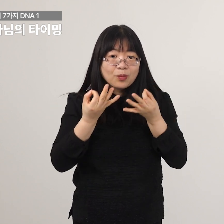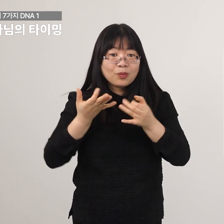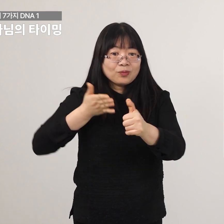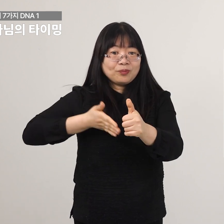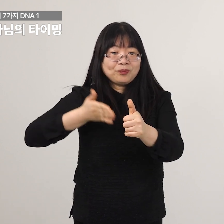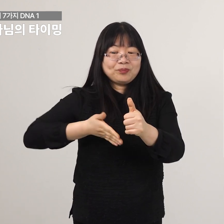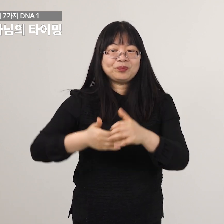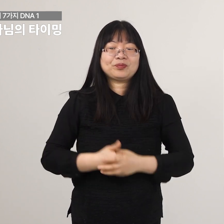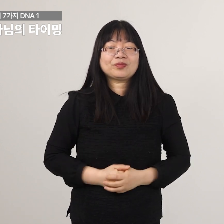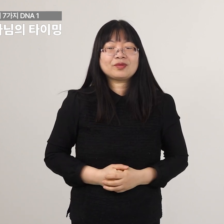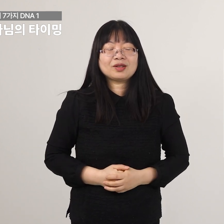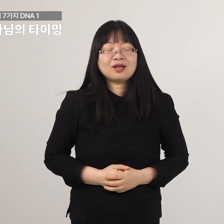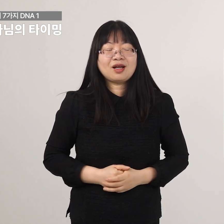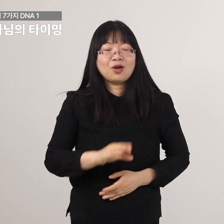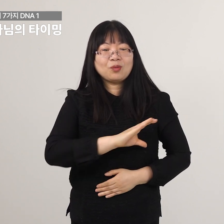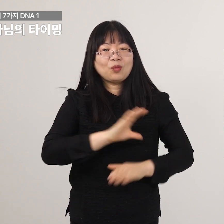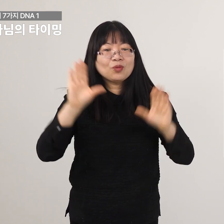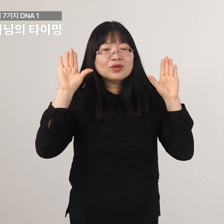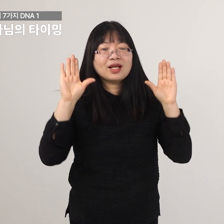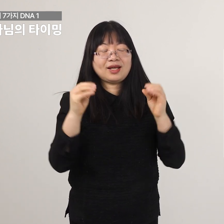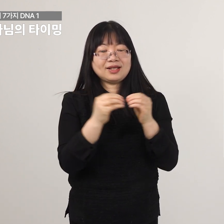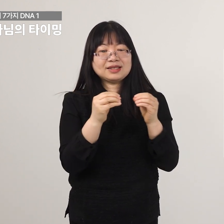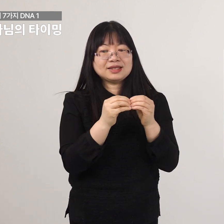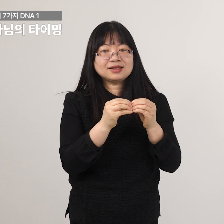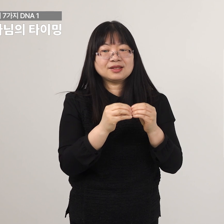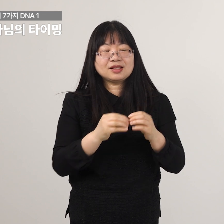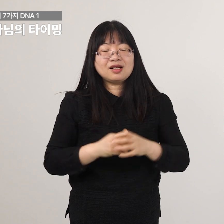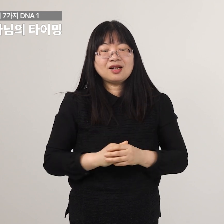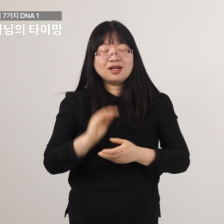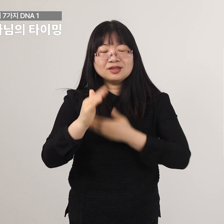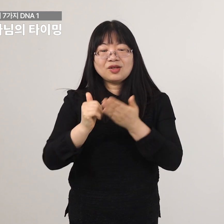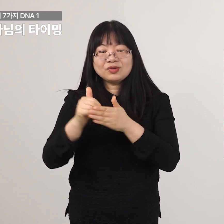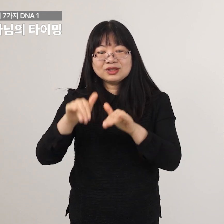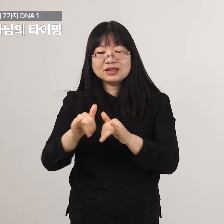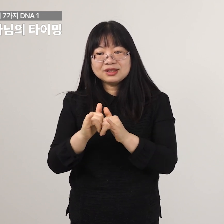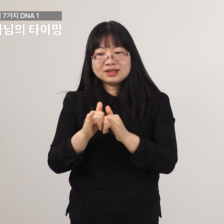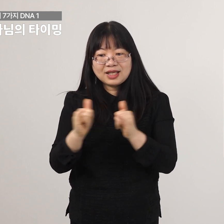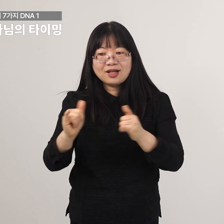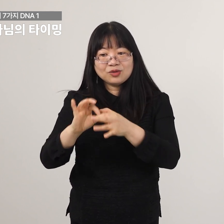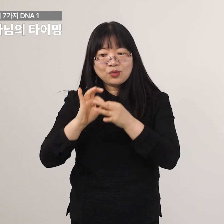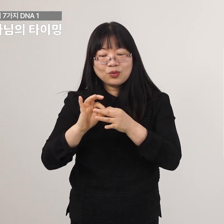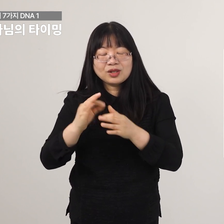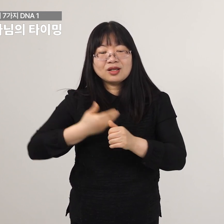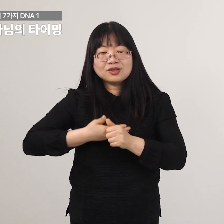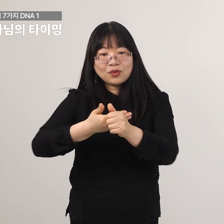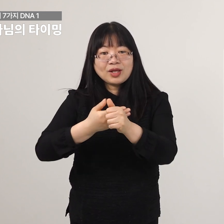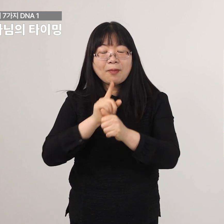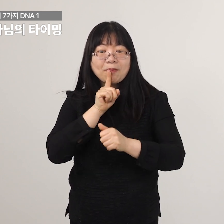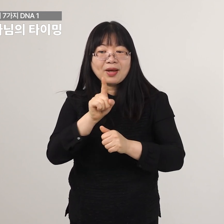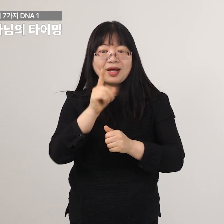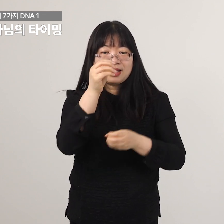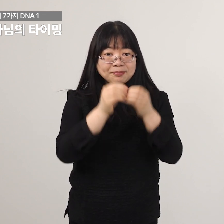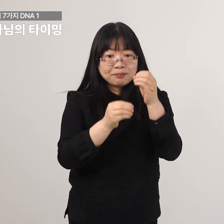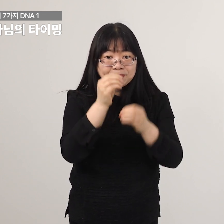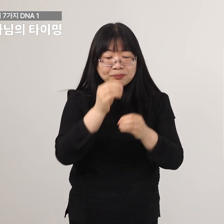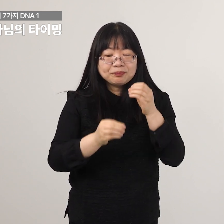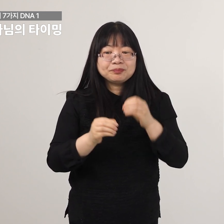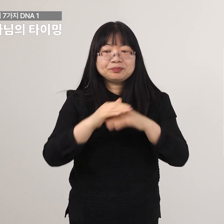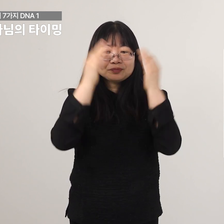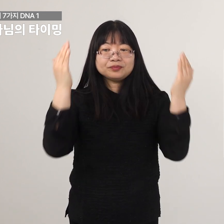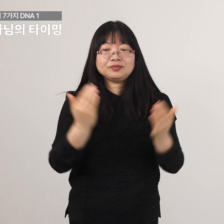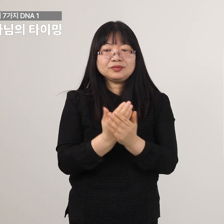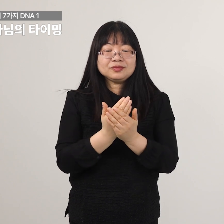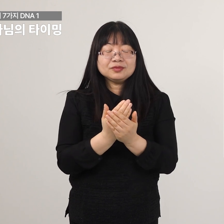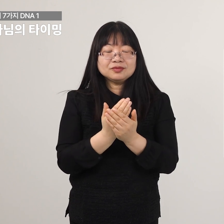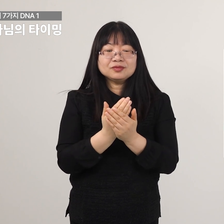보십시다. 모세의 글, 선지자들로 말한 거, 시편, 이거